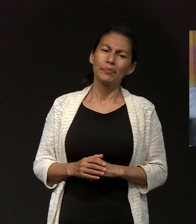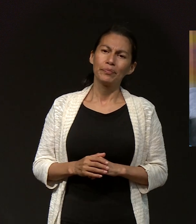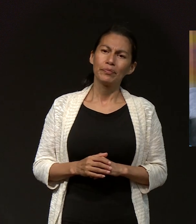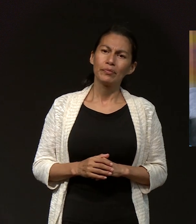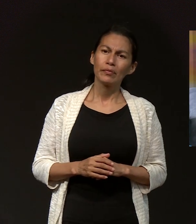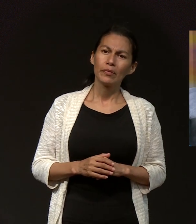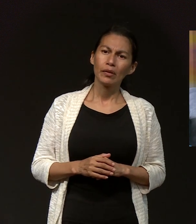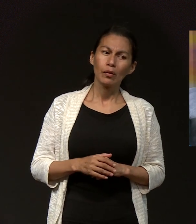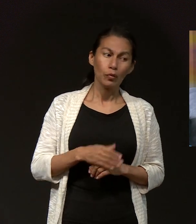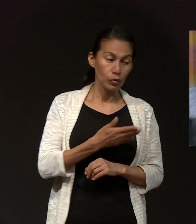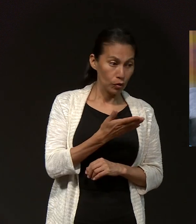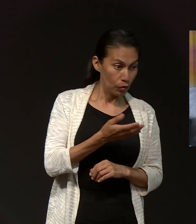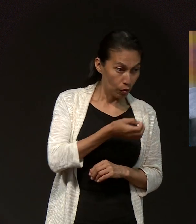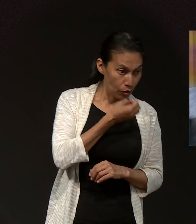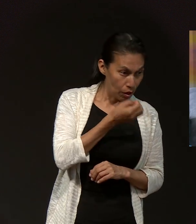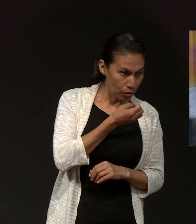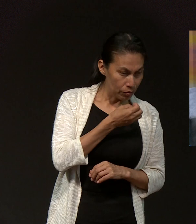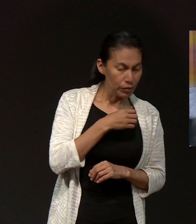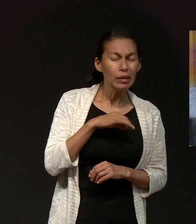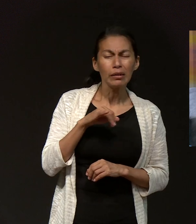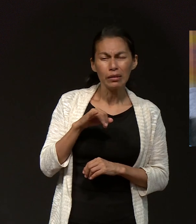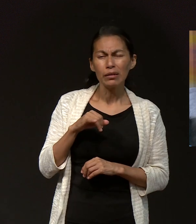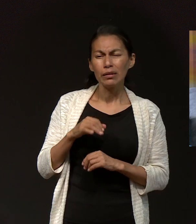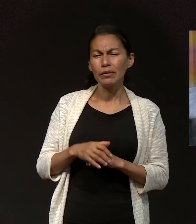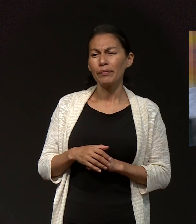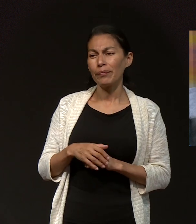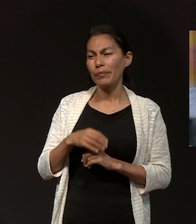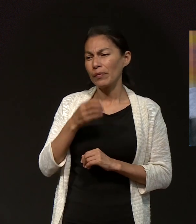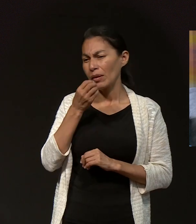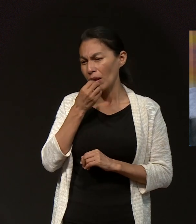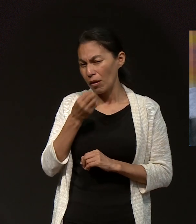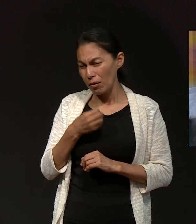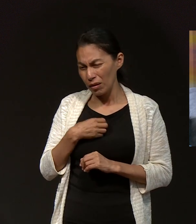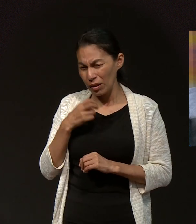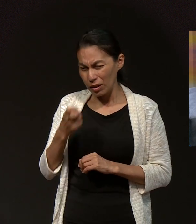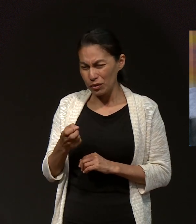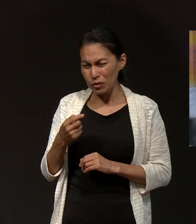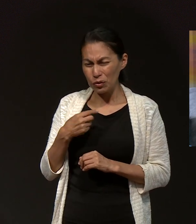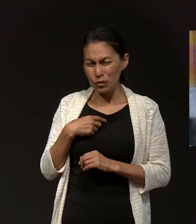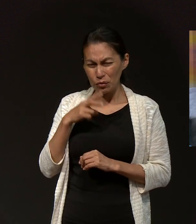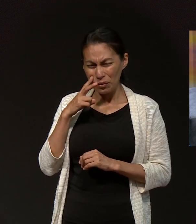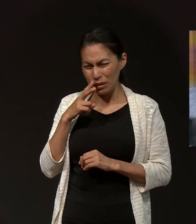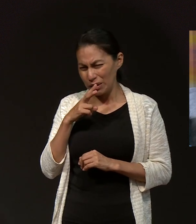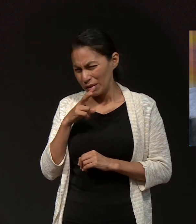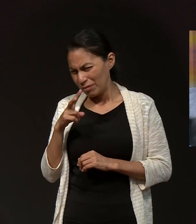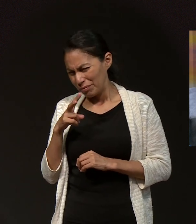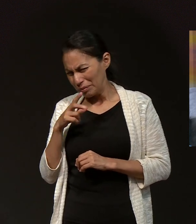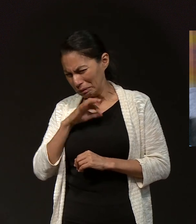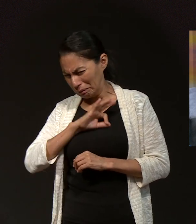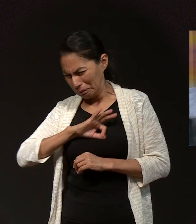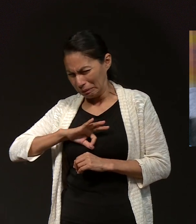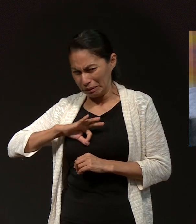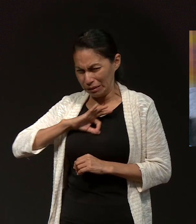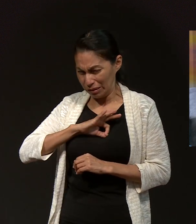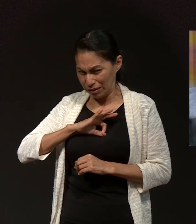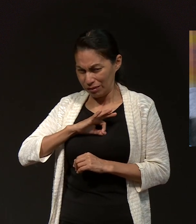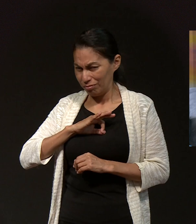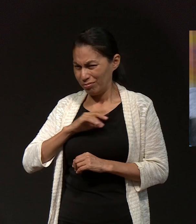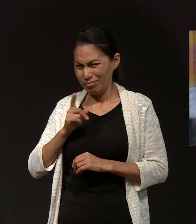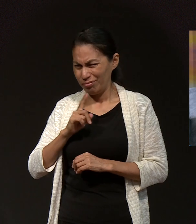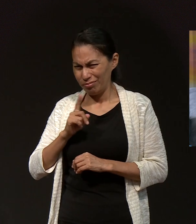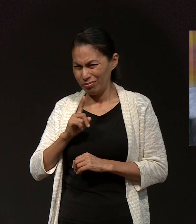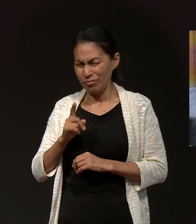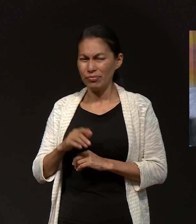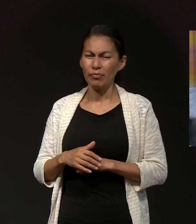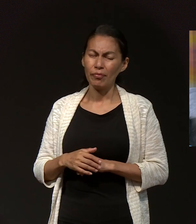eso, yo empecé a ver que él no estaba feliz. Siempre hemos